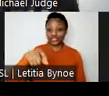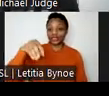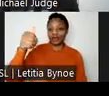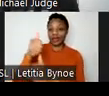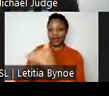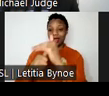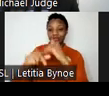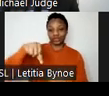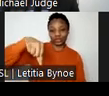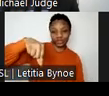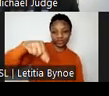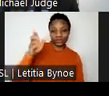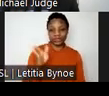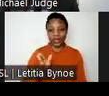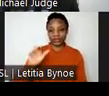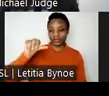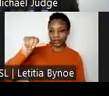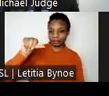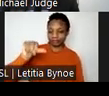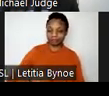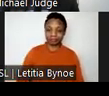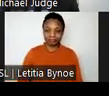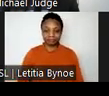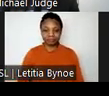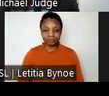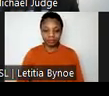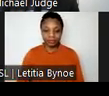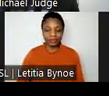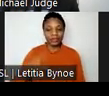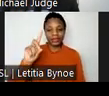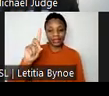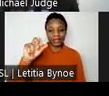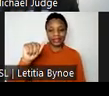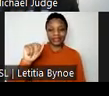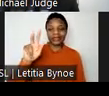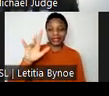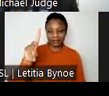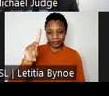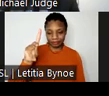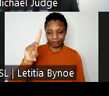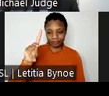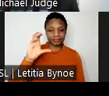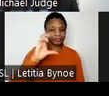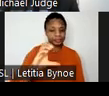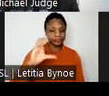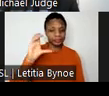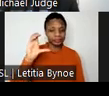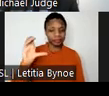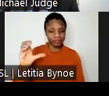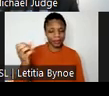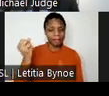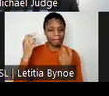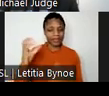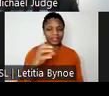en la cajita del chat de la conversación quieres por favor leerla esto es de